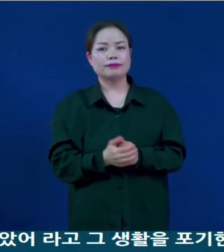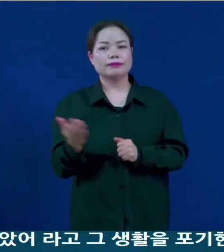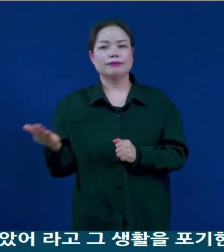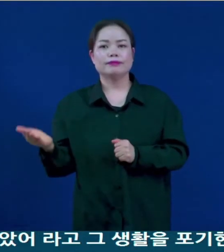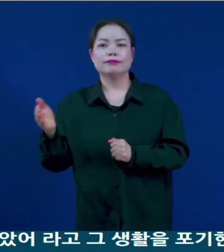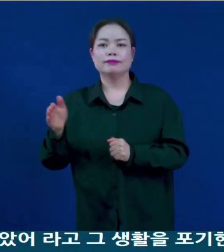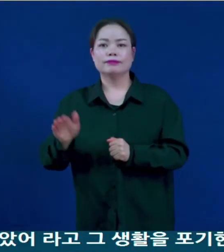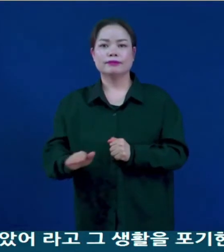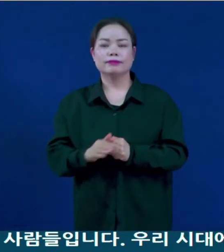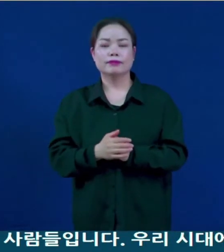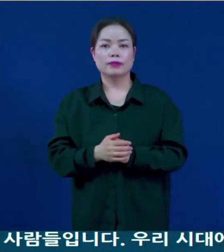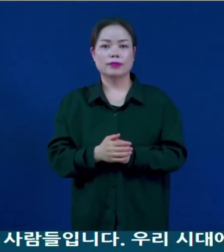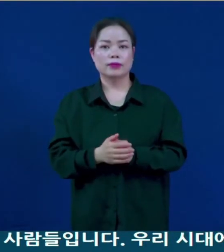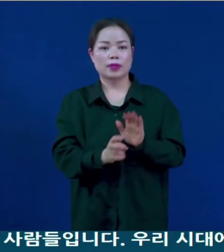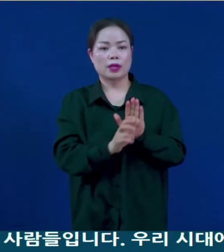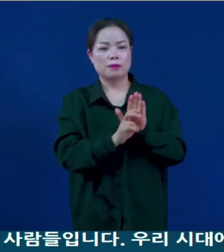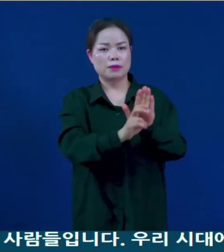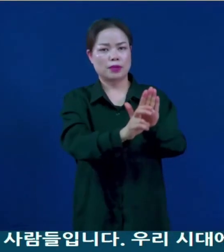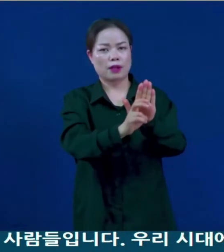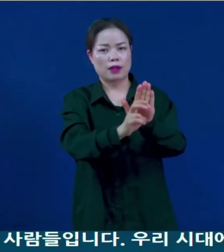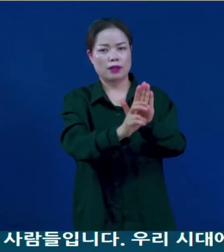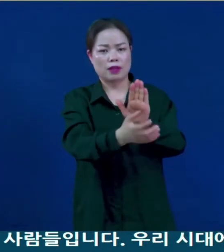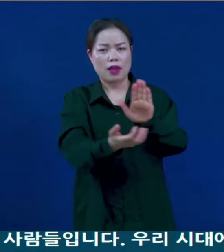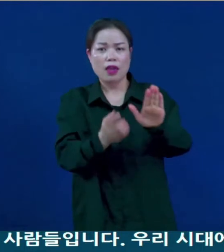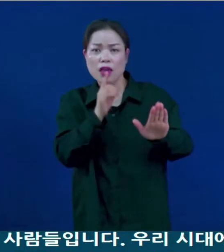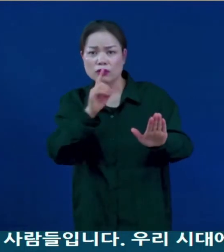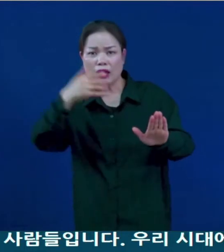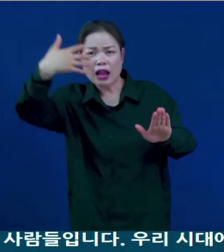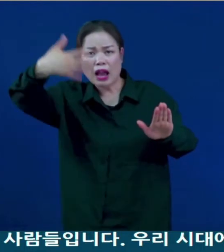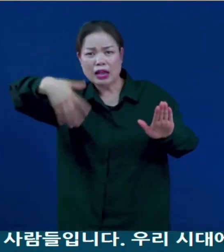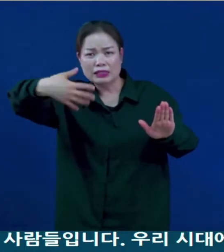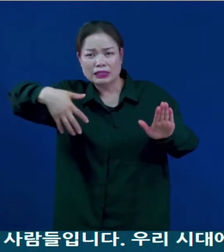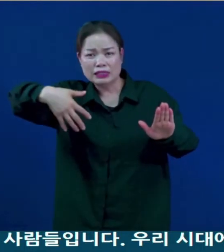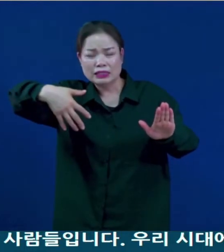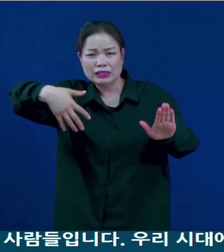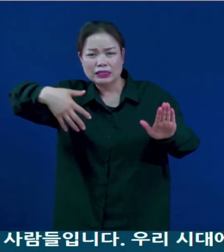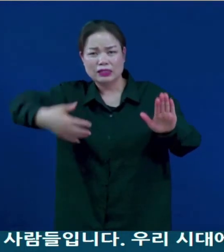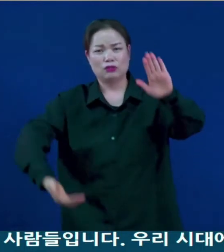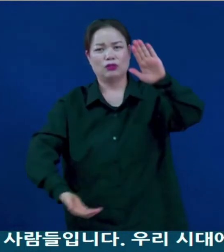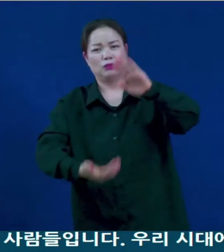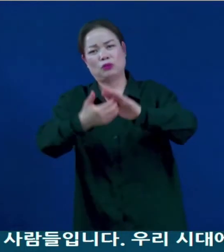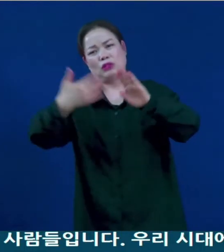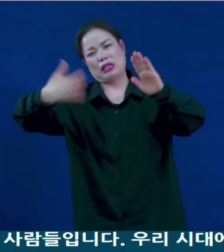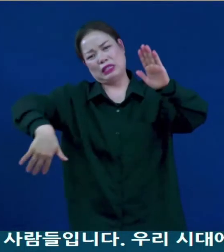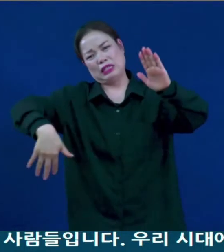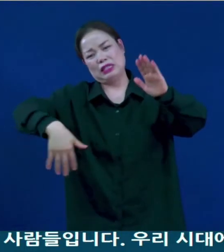그런데 미가의 예언에서는 아직 이루어지지 않은 것도 있습니다.